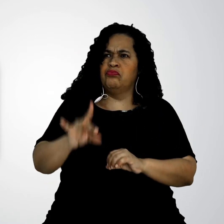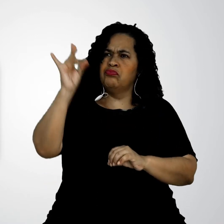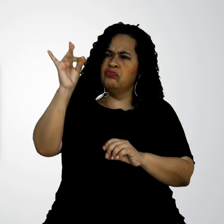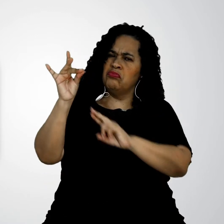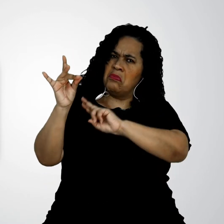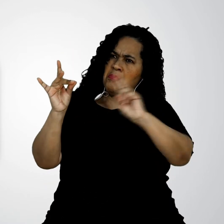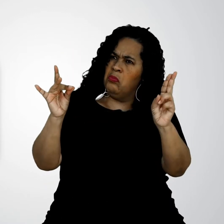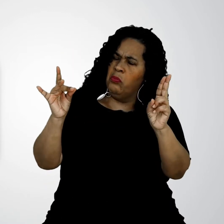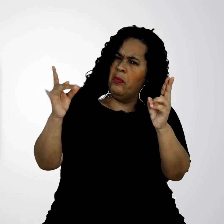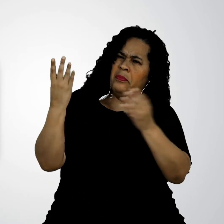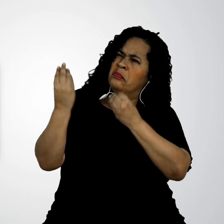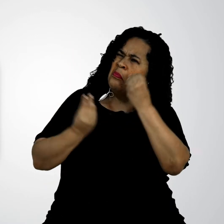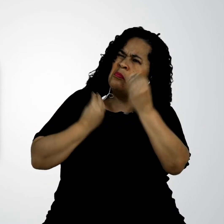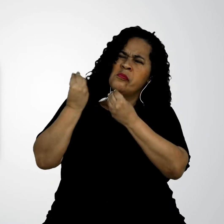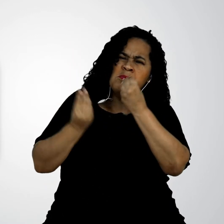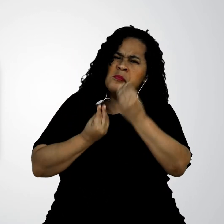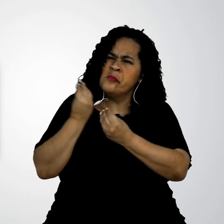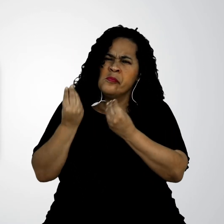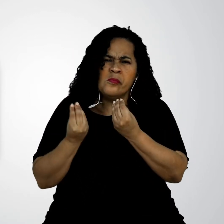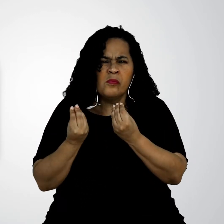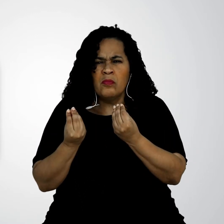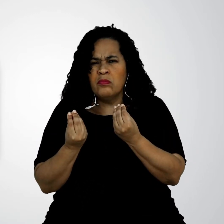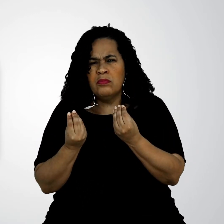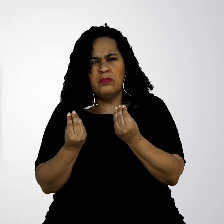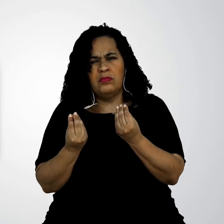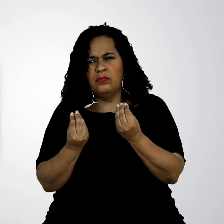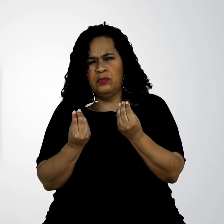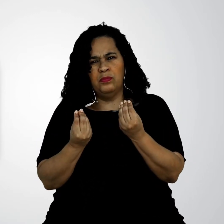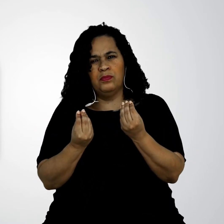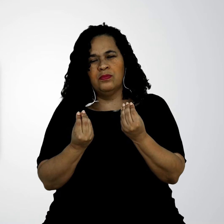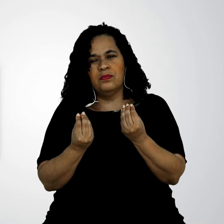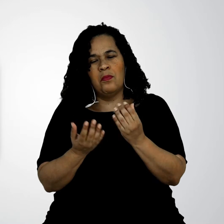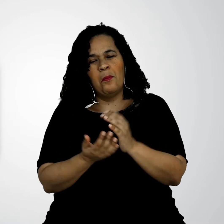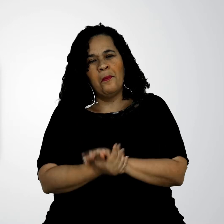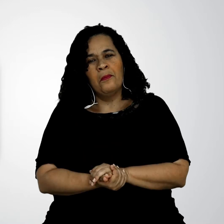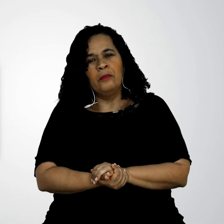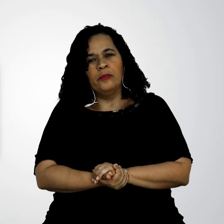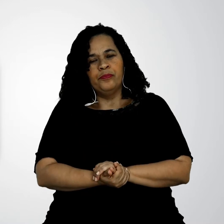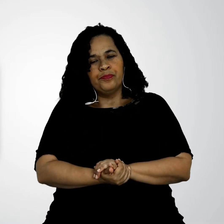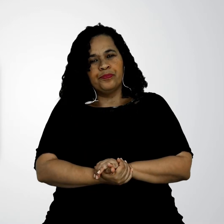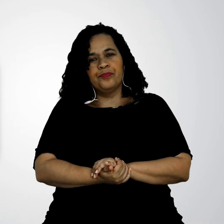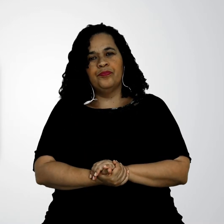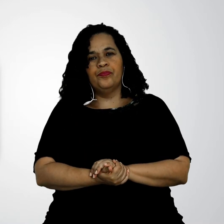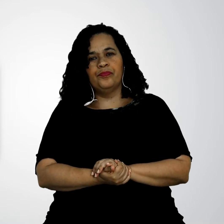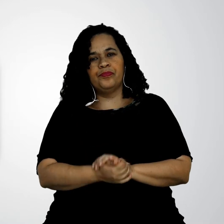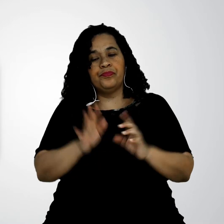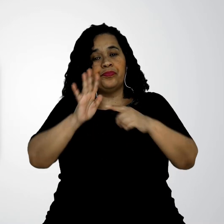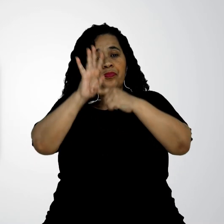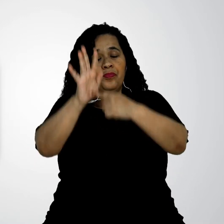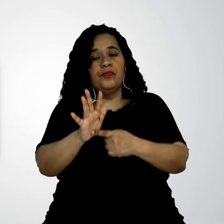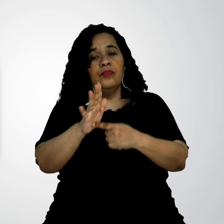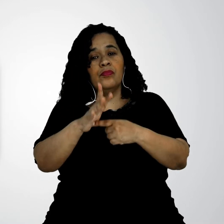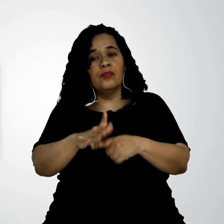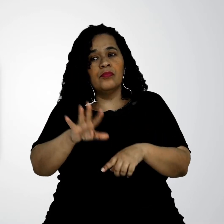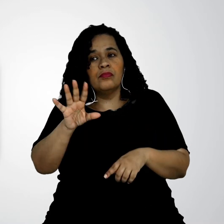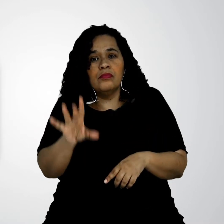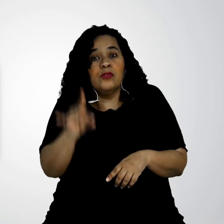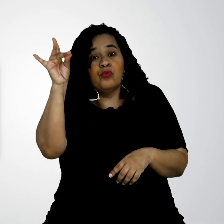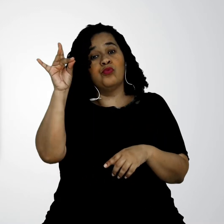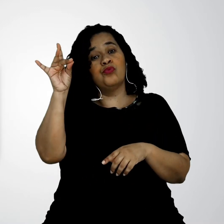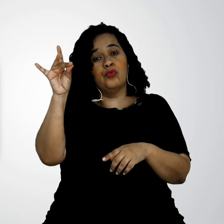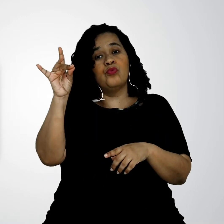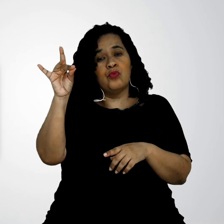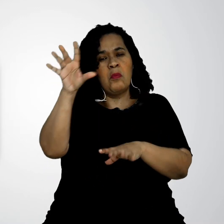passa então a ser chamado por aquele nome. E segundo uma decisão recente aí da